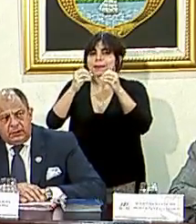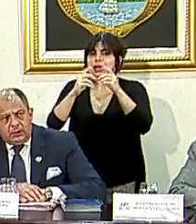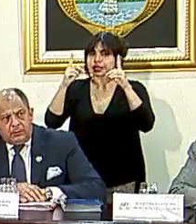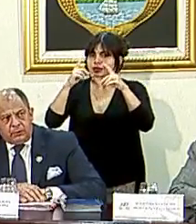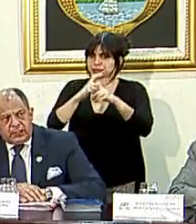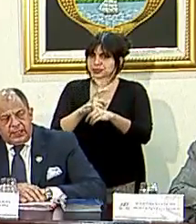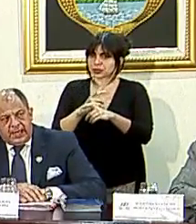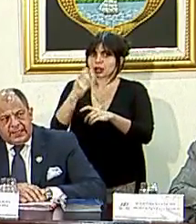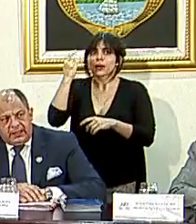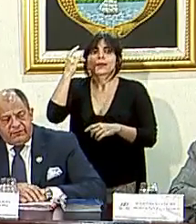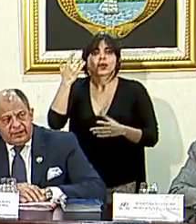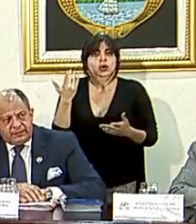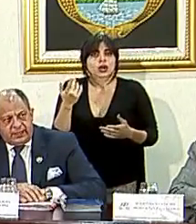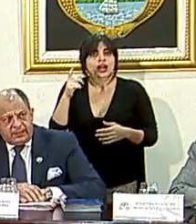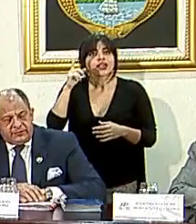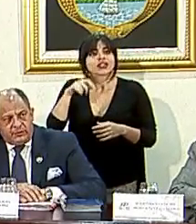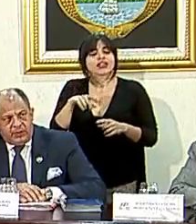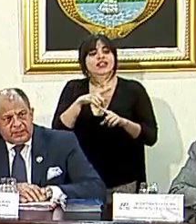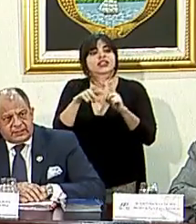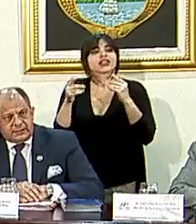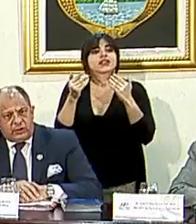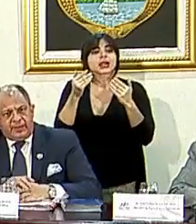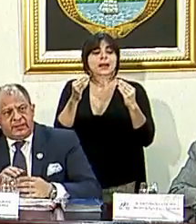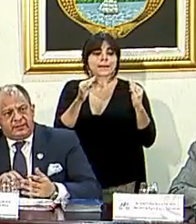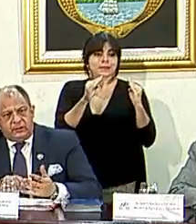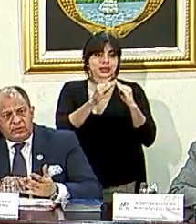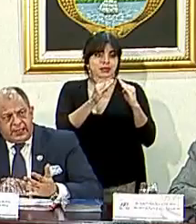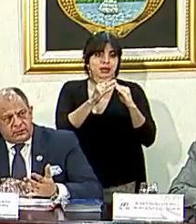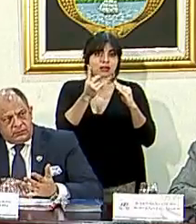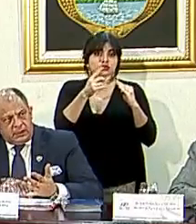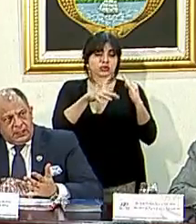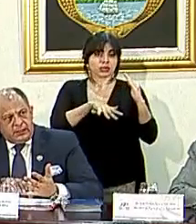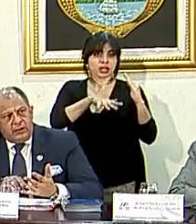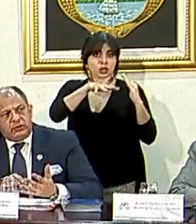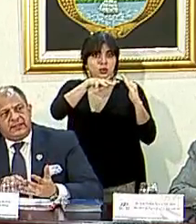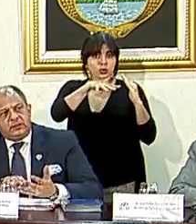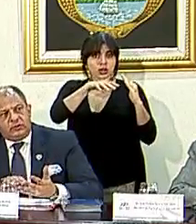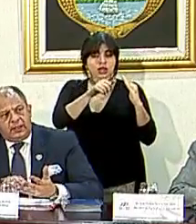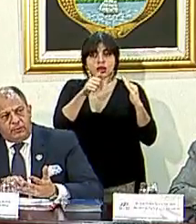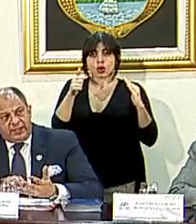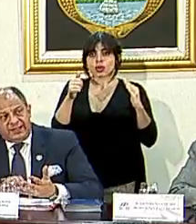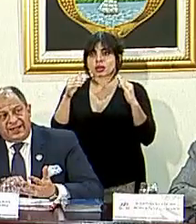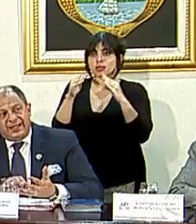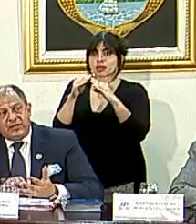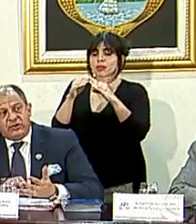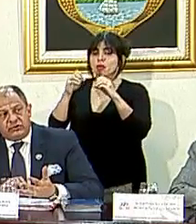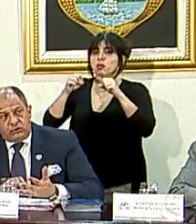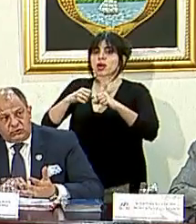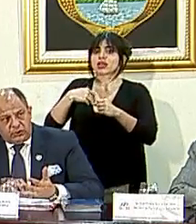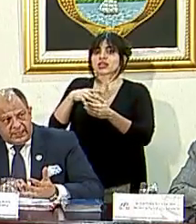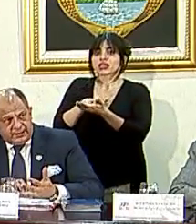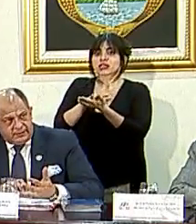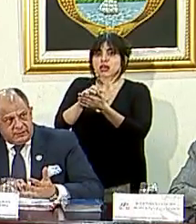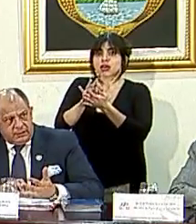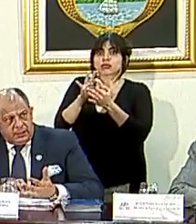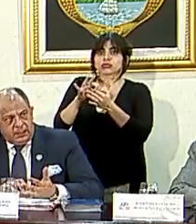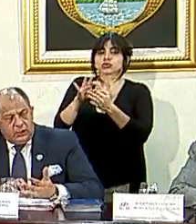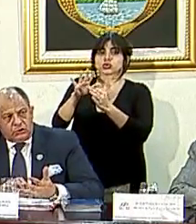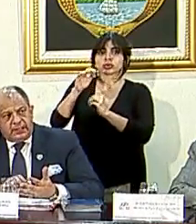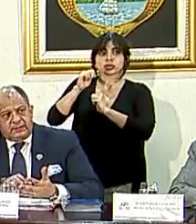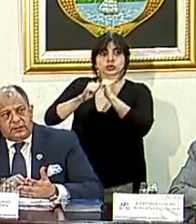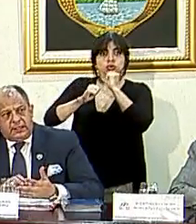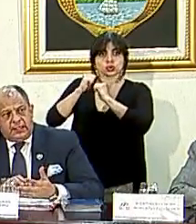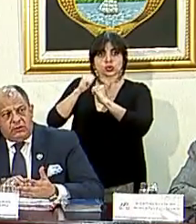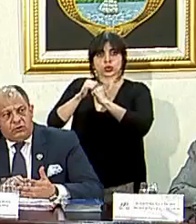complicado, porque hay que diferenciar entre viviendas que solamente se inundaron de otras en donde que pueden tener daños estructurales